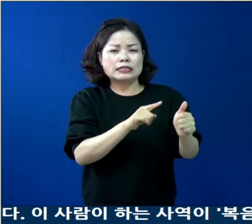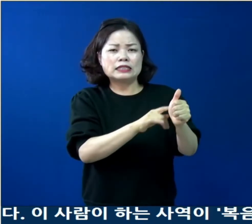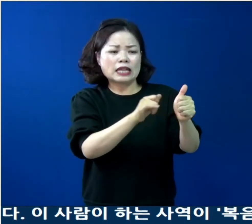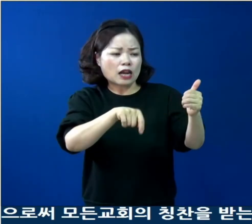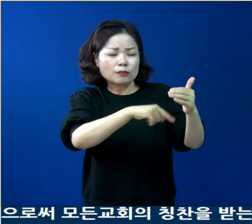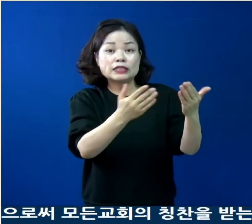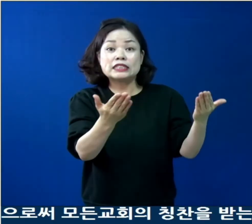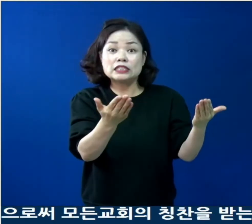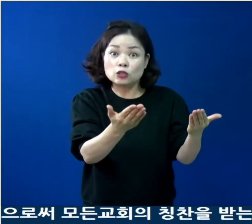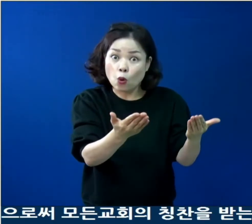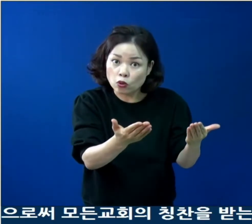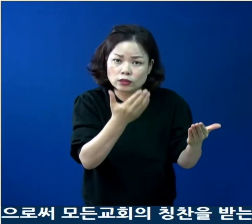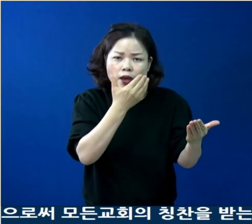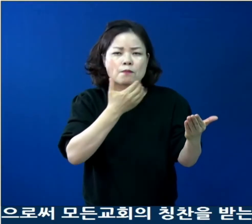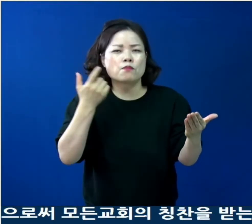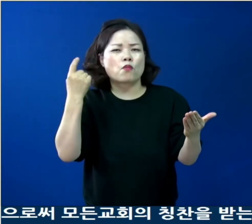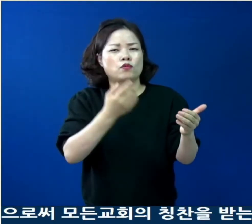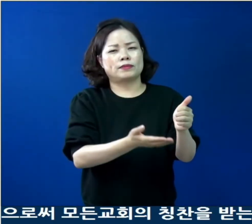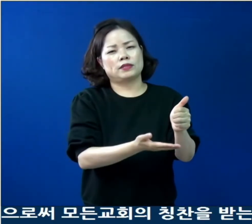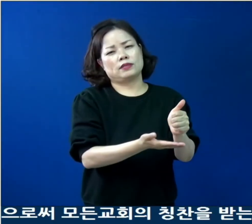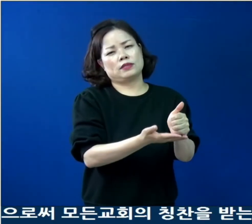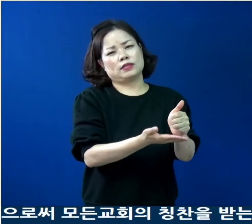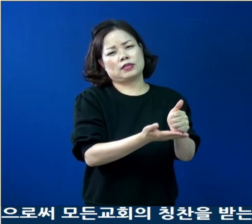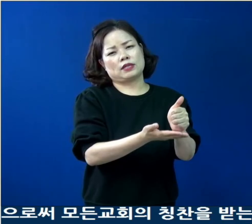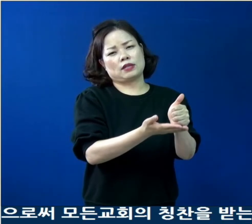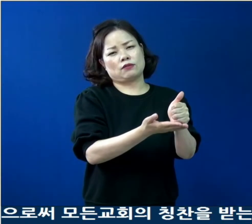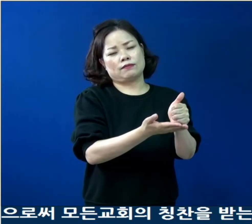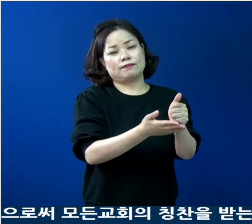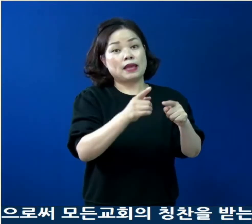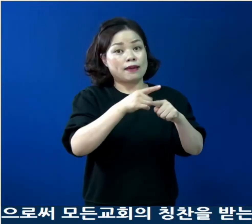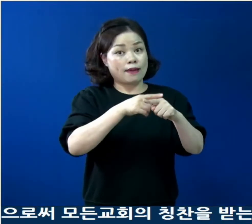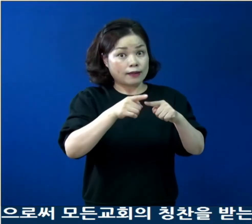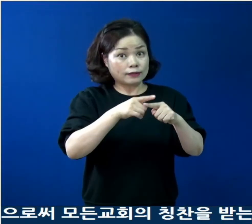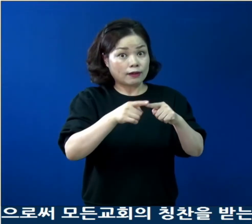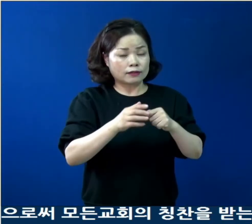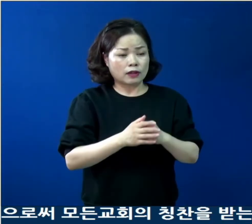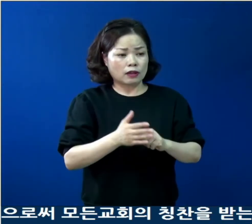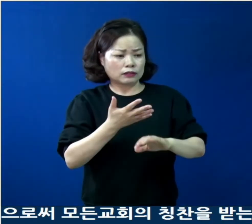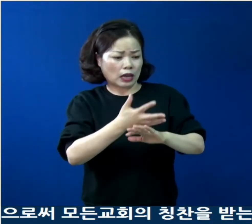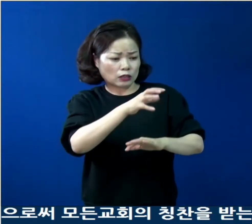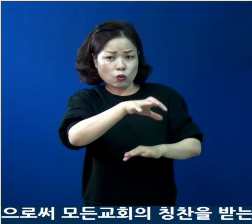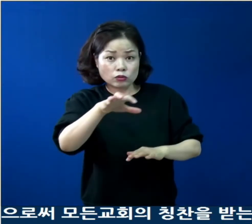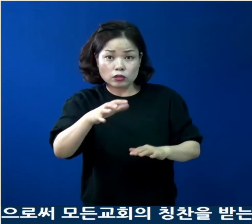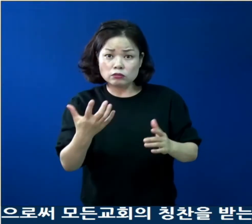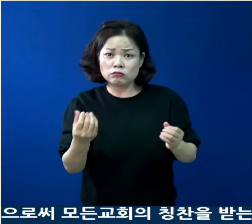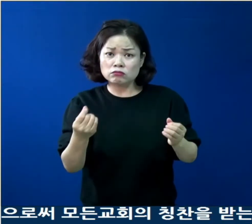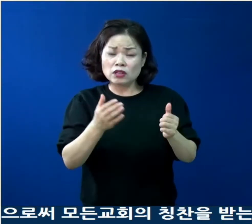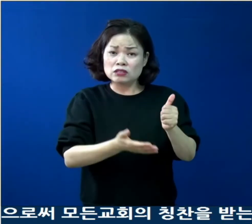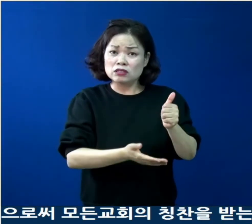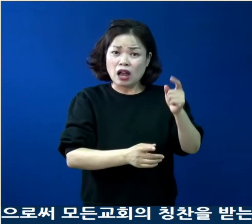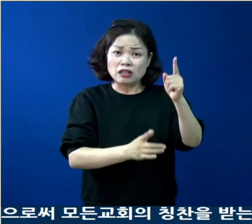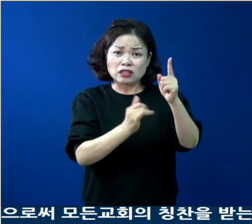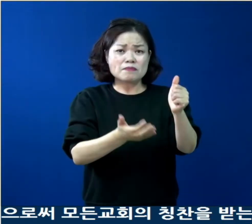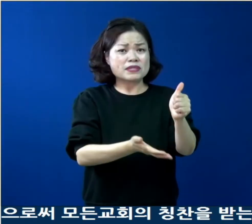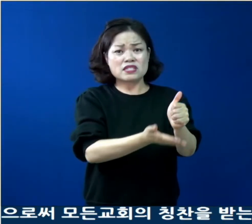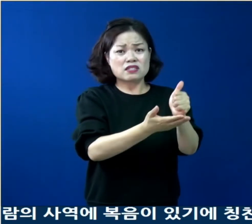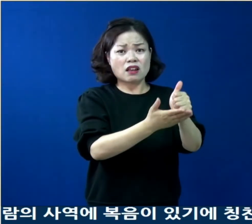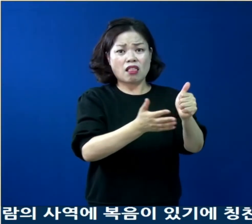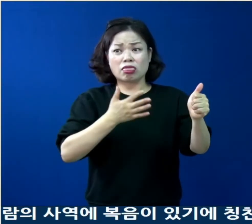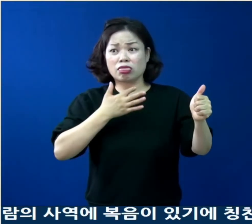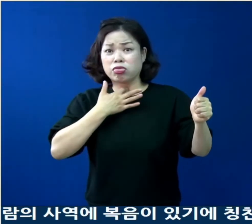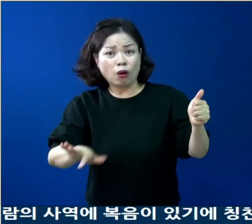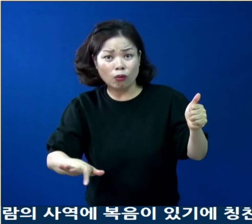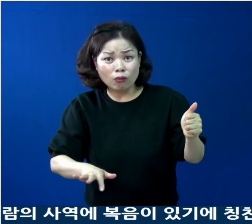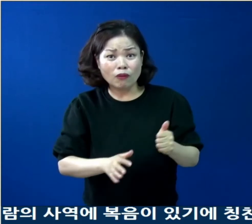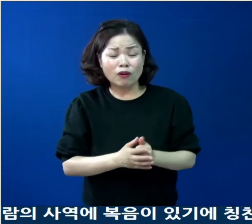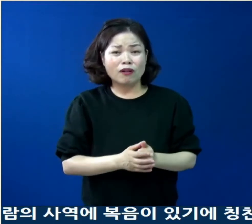속에 역사하고 있는 복음을 칭찬하고 있다, 이렇게 해석하는 게 맞는 것 같아요. 왜냐하면 다른 곳에서 이렇게까지 한 사람을 칭찬한 적이 바울이 없습니다.